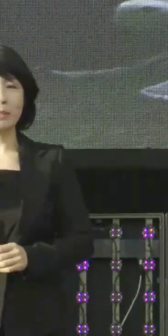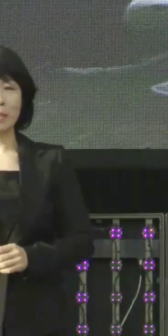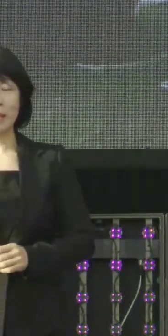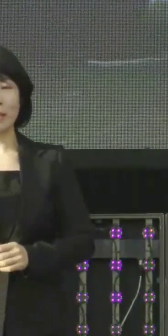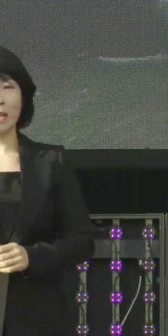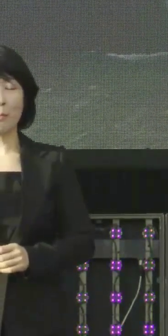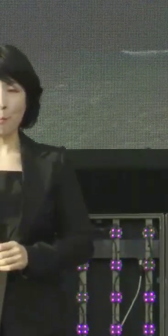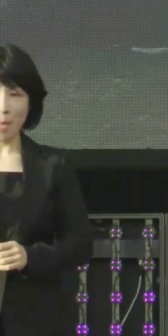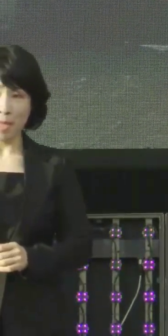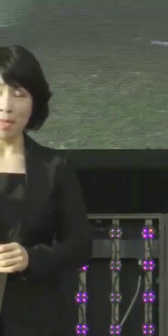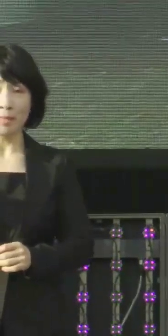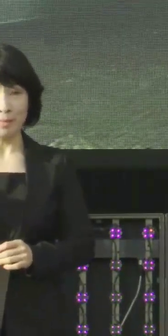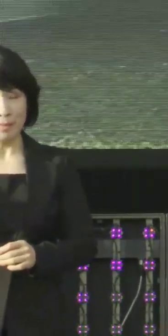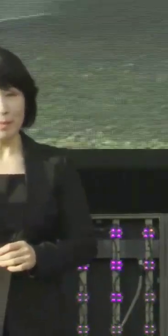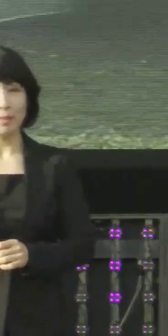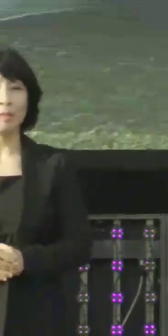산타페이와